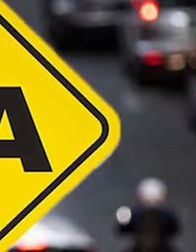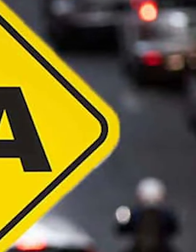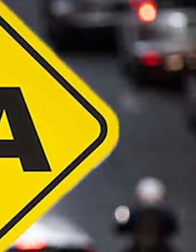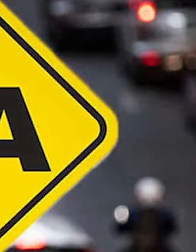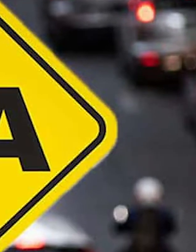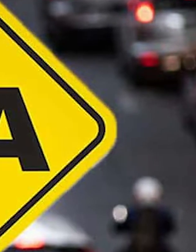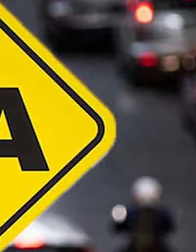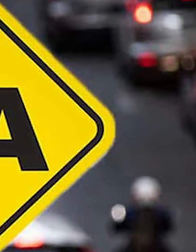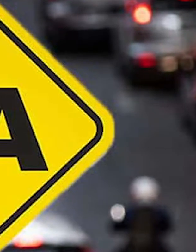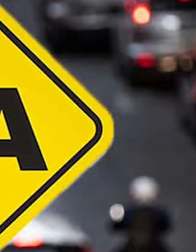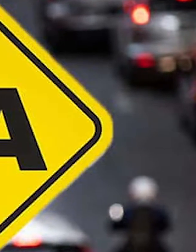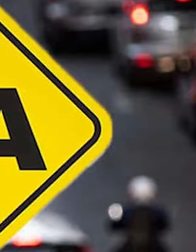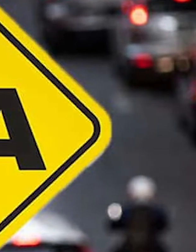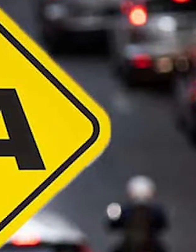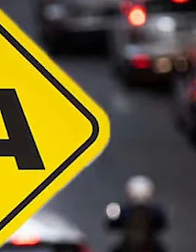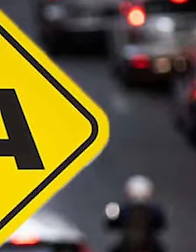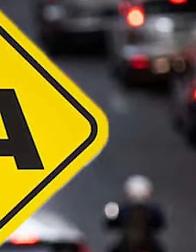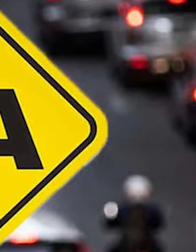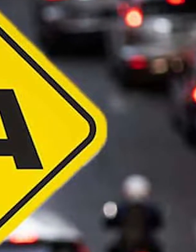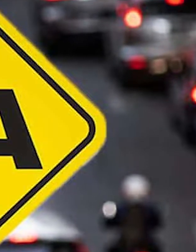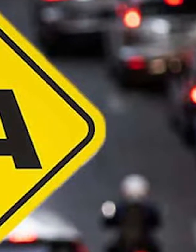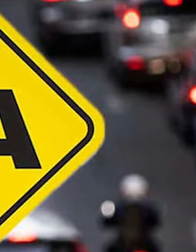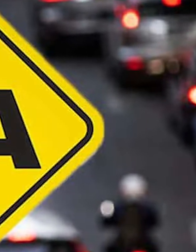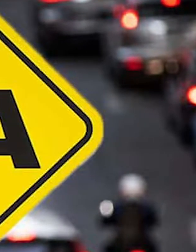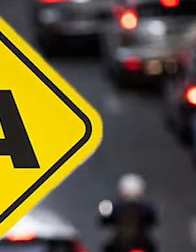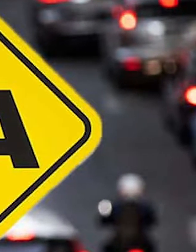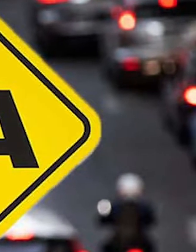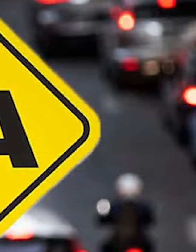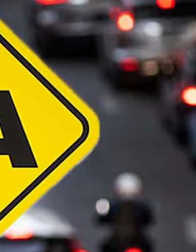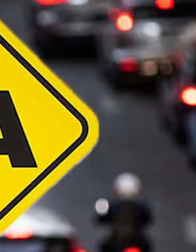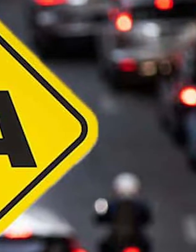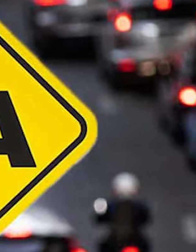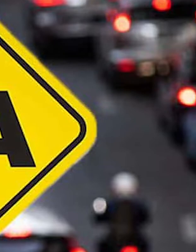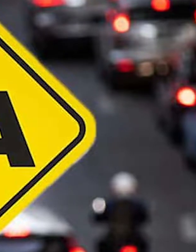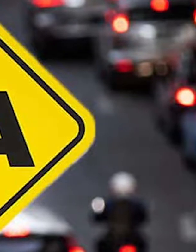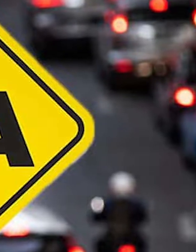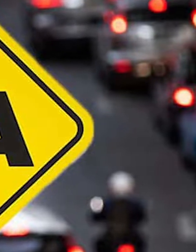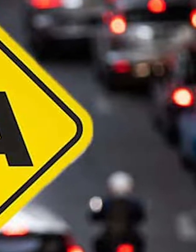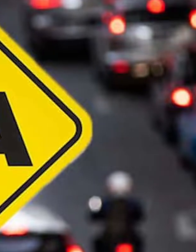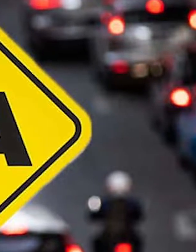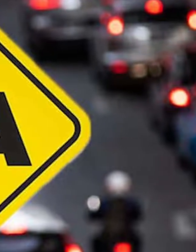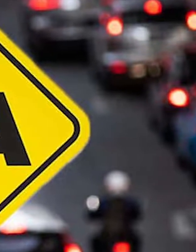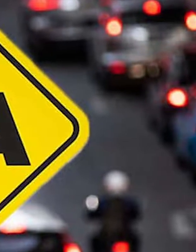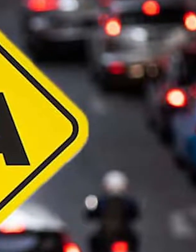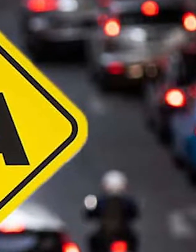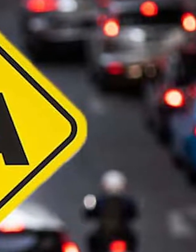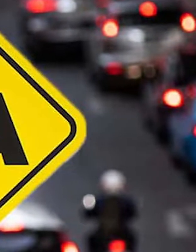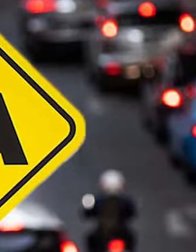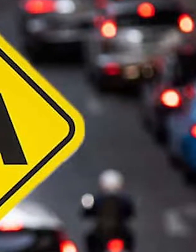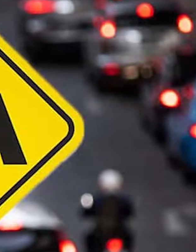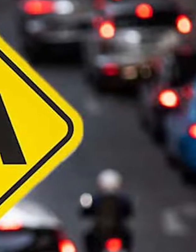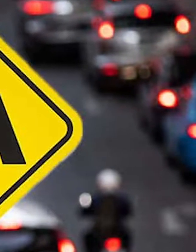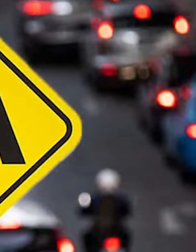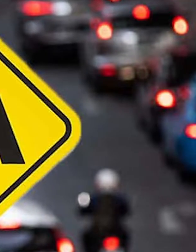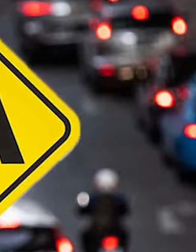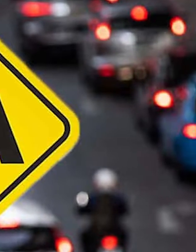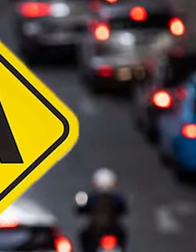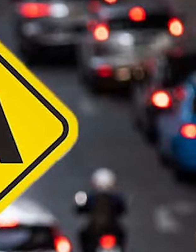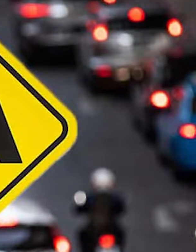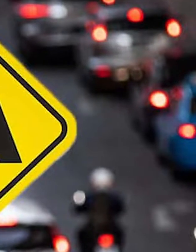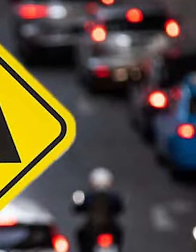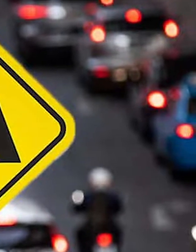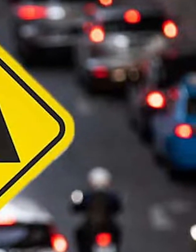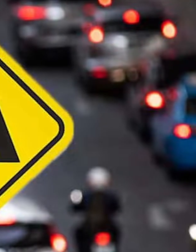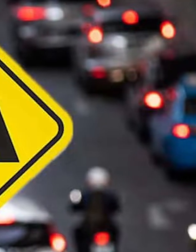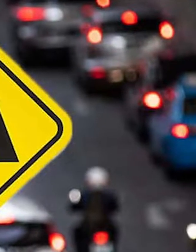de 5%. Após essa data, o imposto poderá ser pago com 3% de desconto até o dia 20.